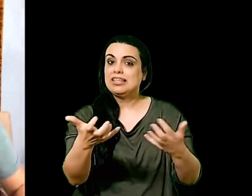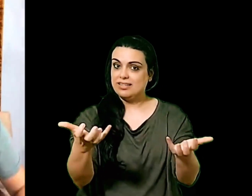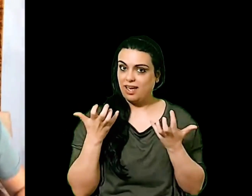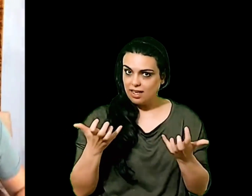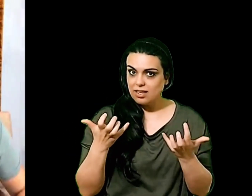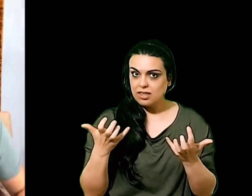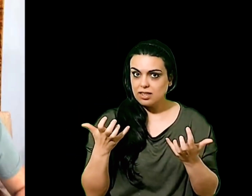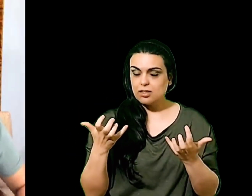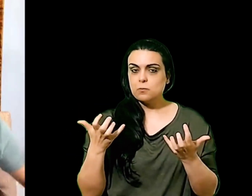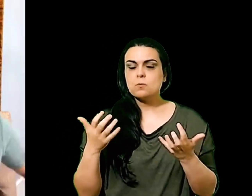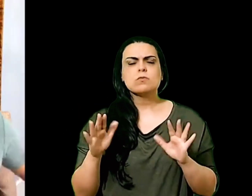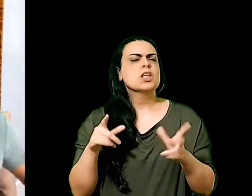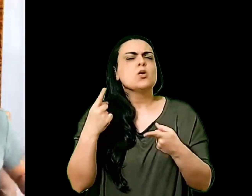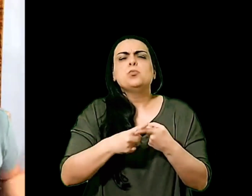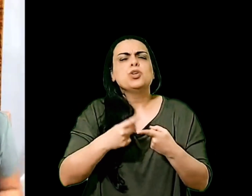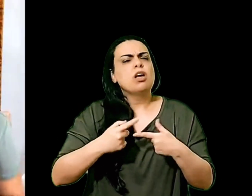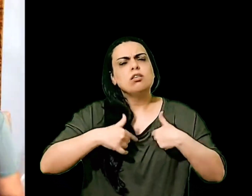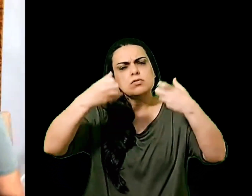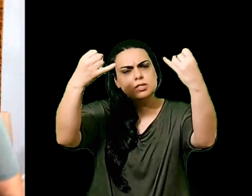tem disposição.